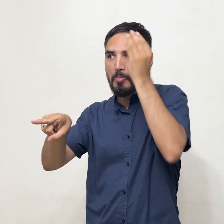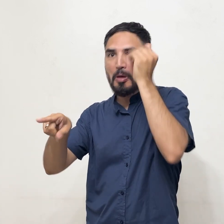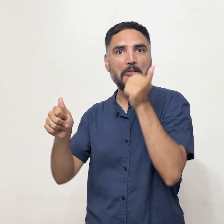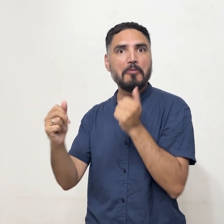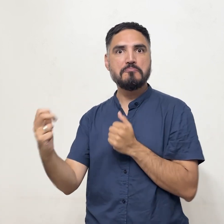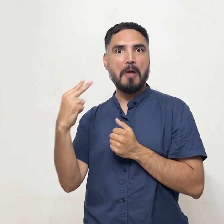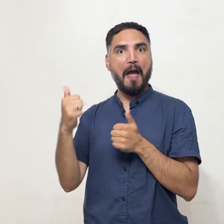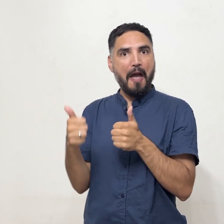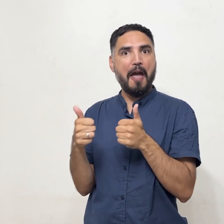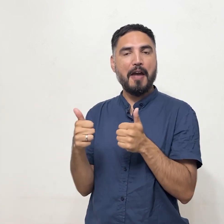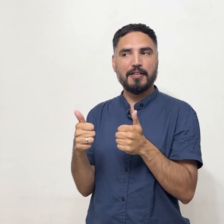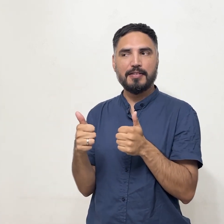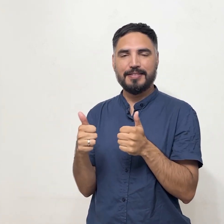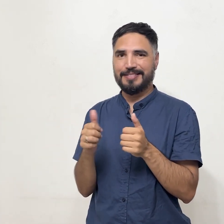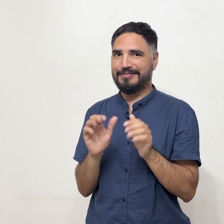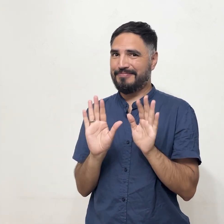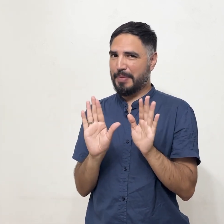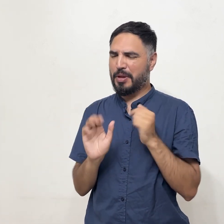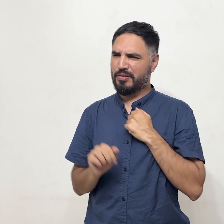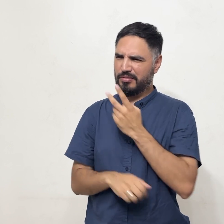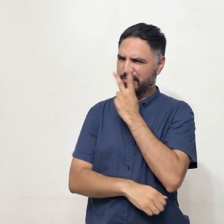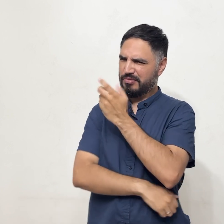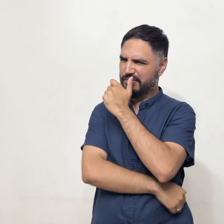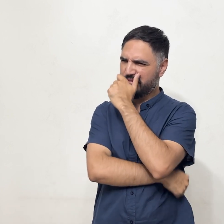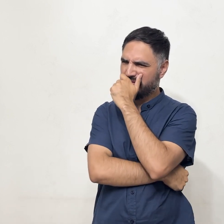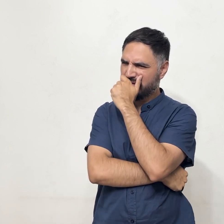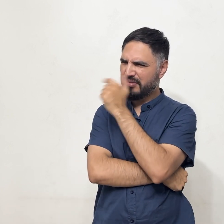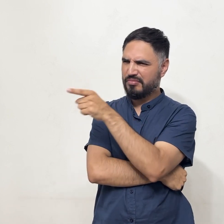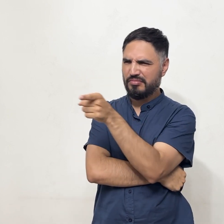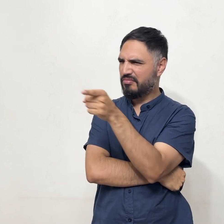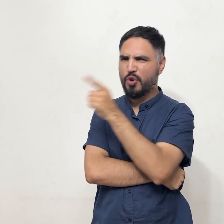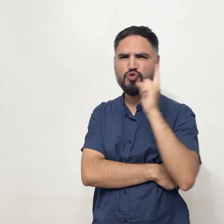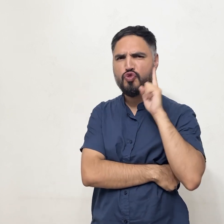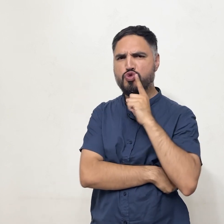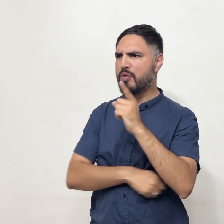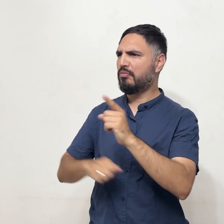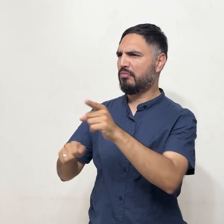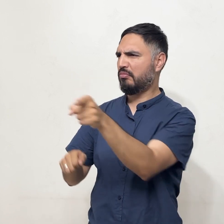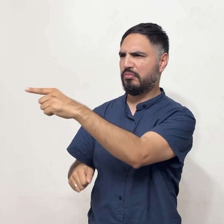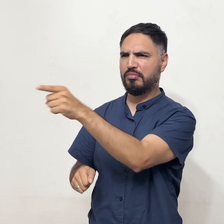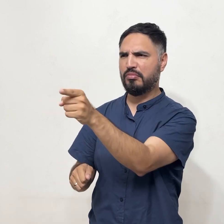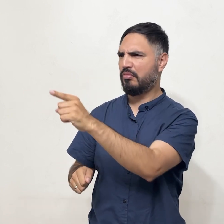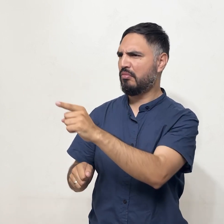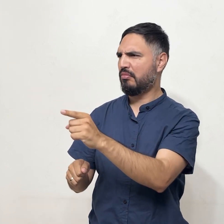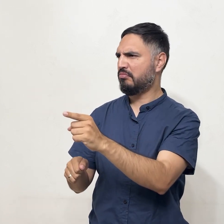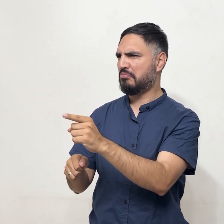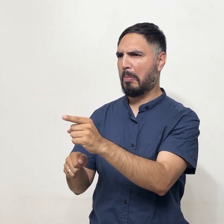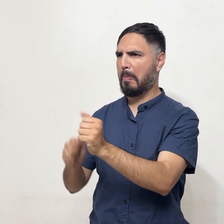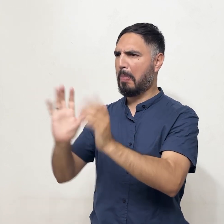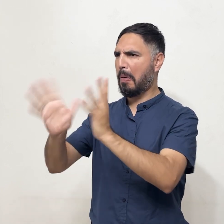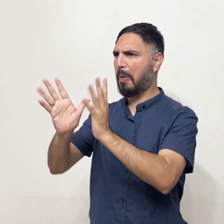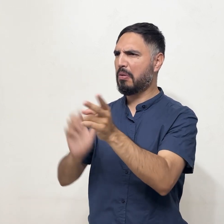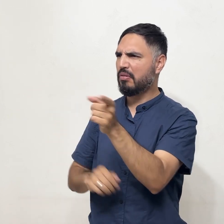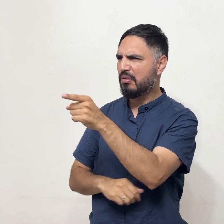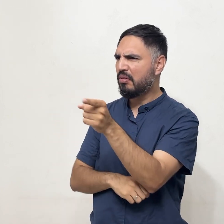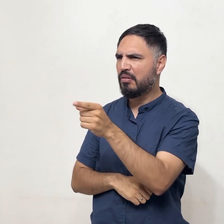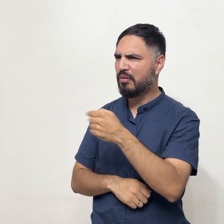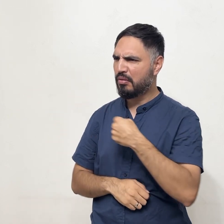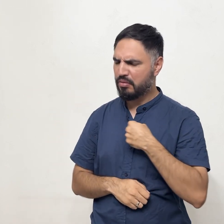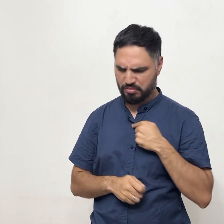un año entero. Y la verdad, los sordos me entendían cuando les hablaba. Pero cuando me puse a observarlos con detenimiento,